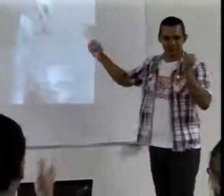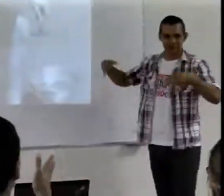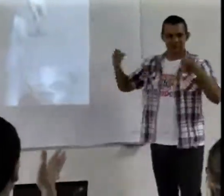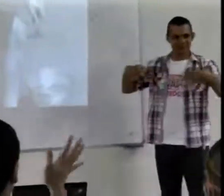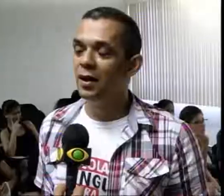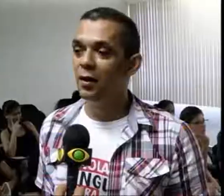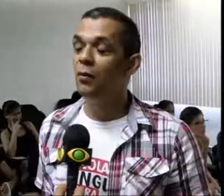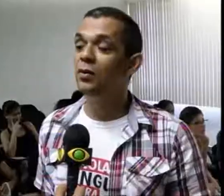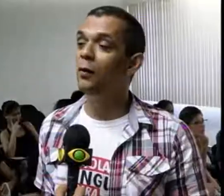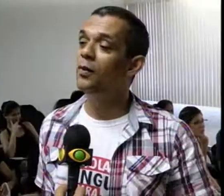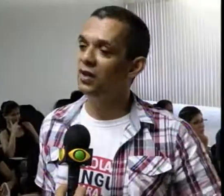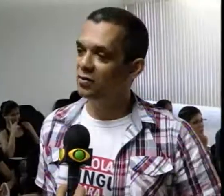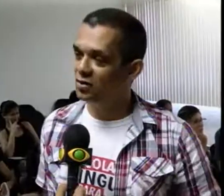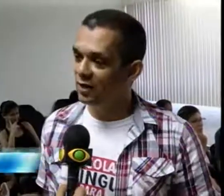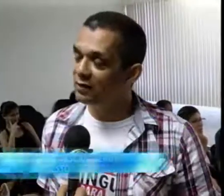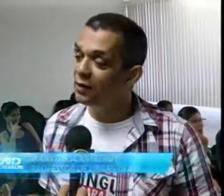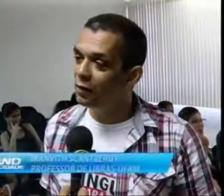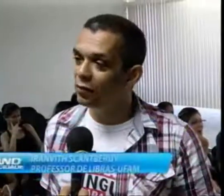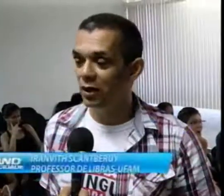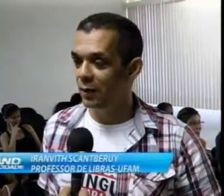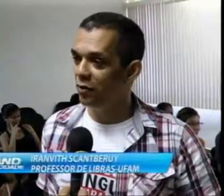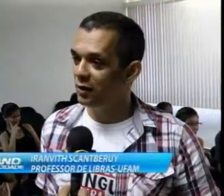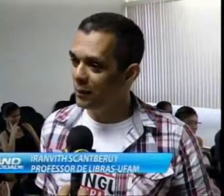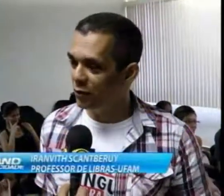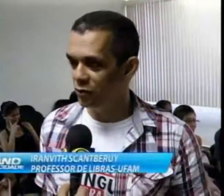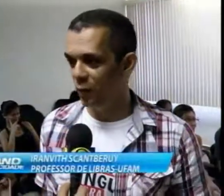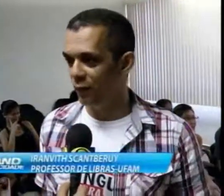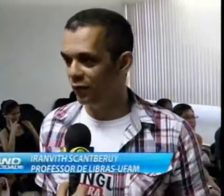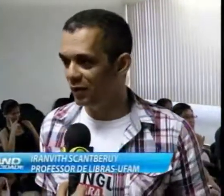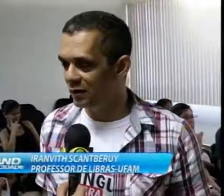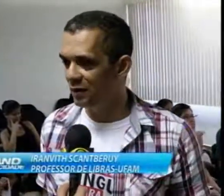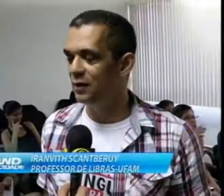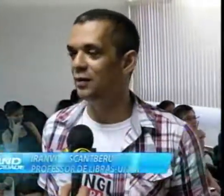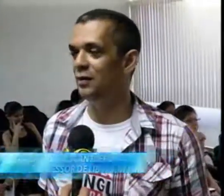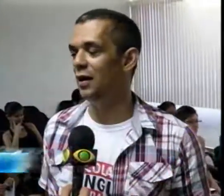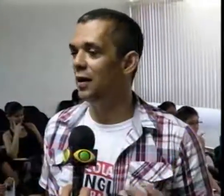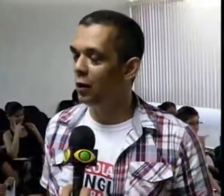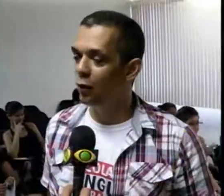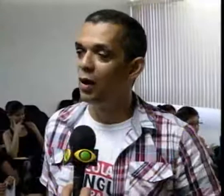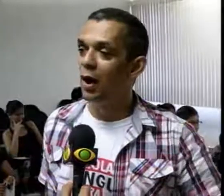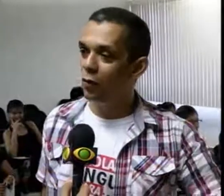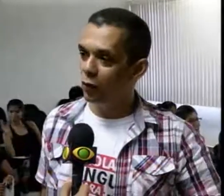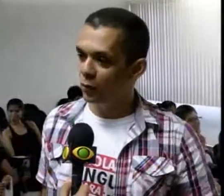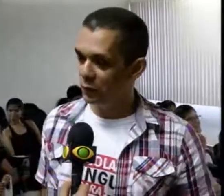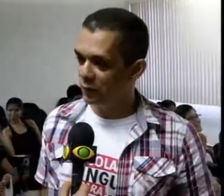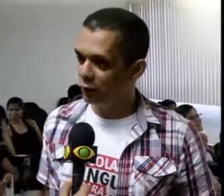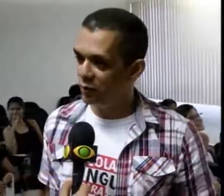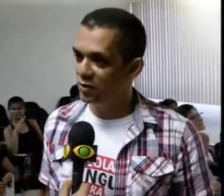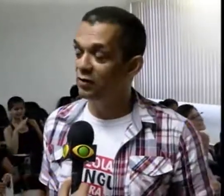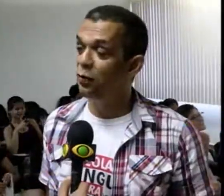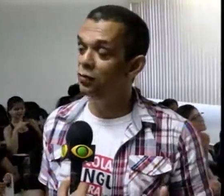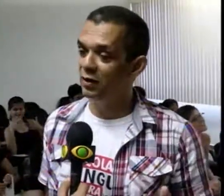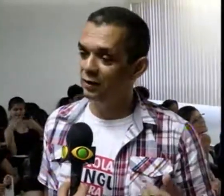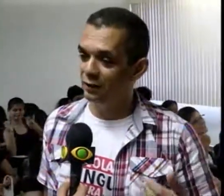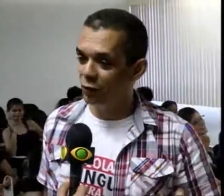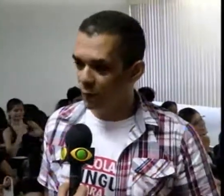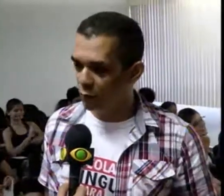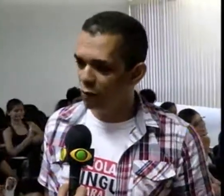surdos. Eu montei um projeto de extensão, chamei alguns amigos, como a professora Elisandra, eu, algum grupo de pessoas que dominam o